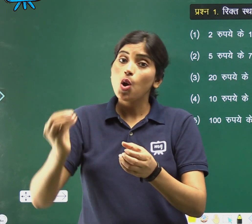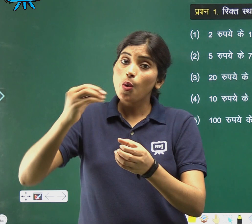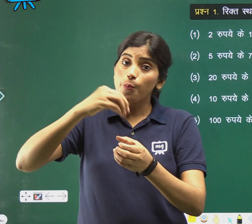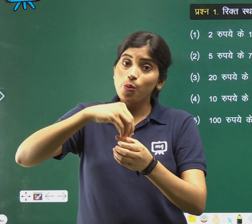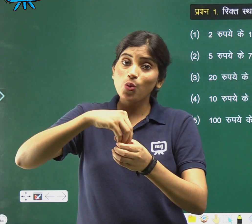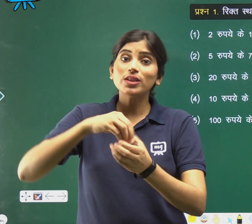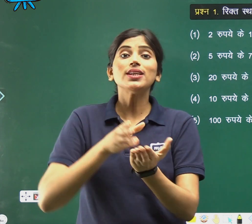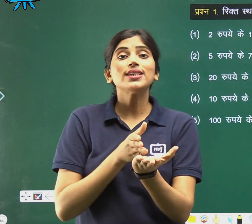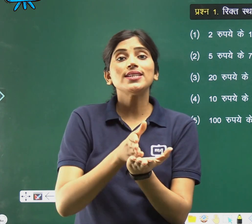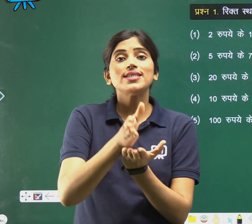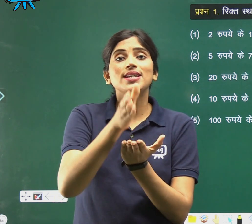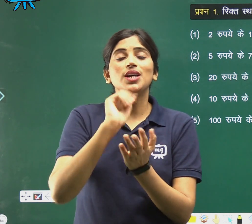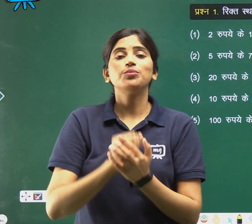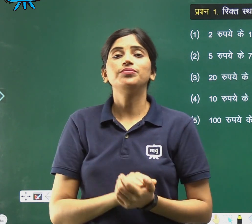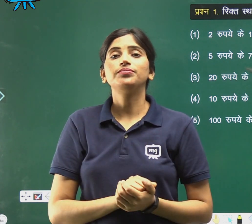पूर्ति कीजिए।